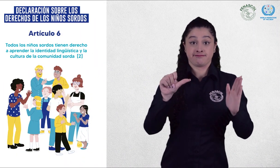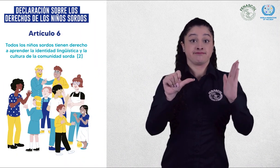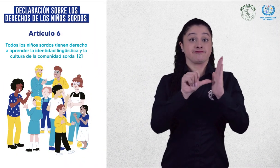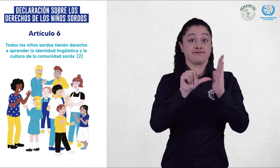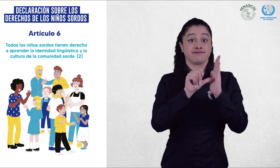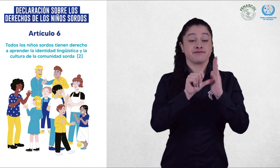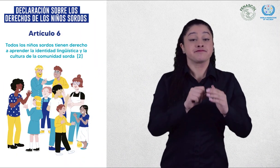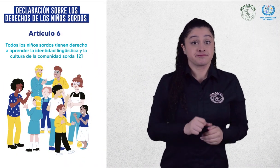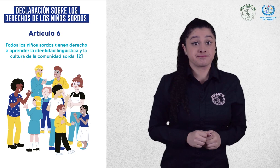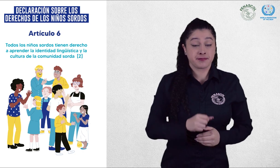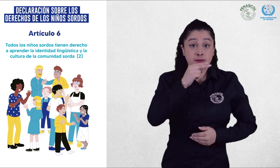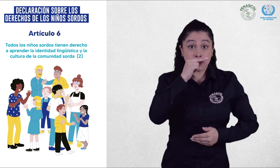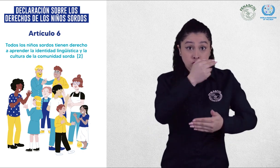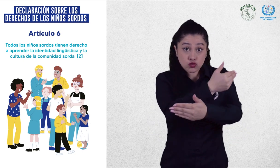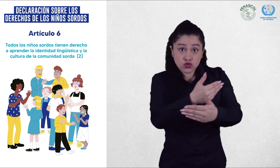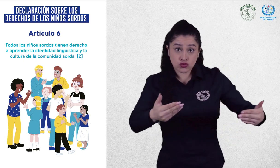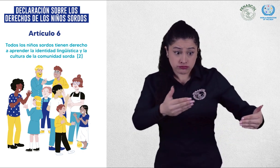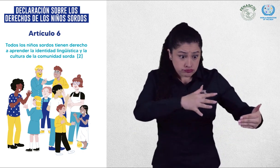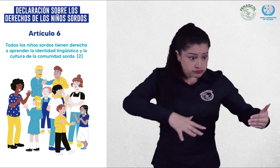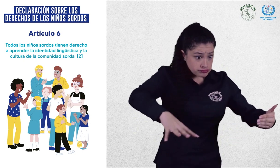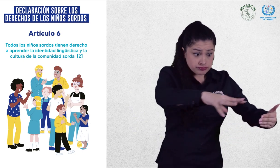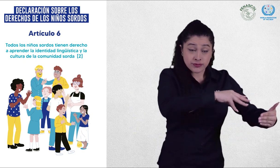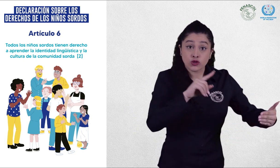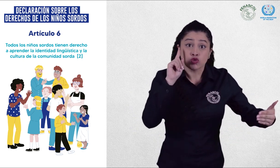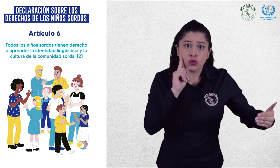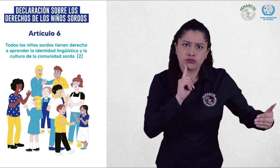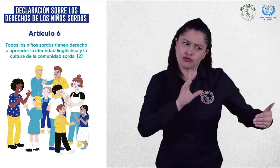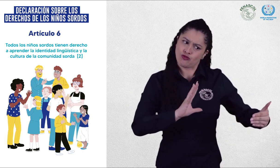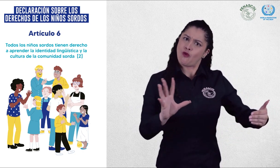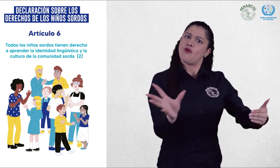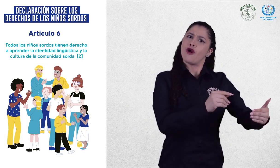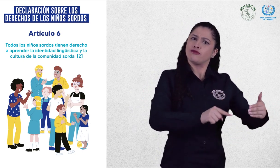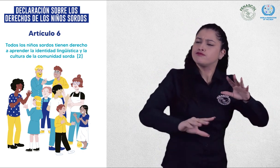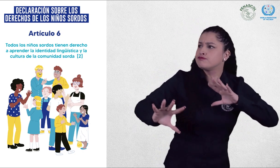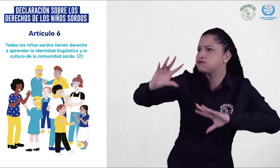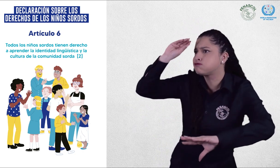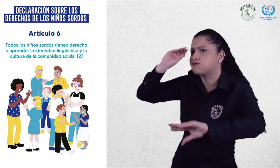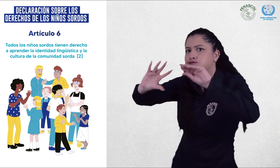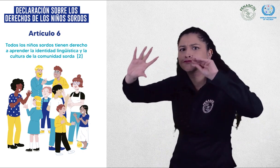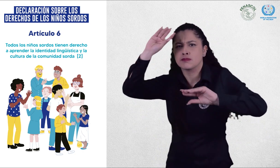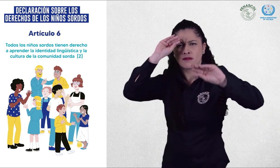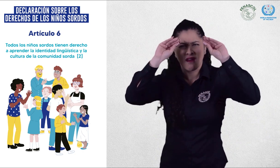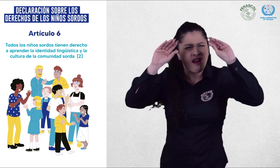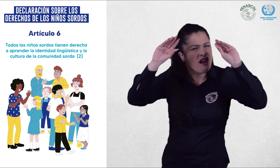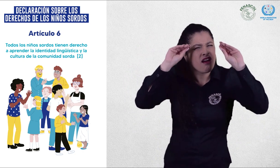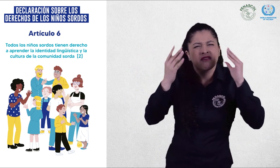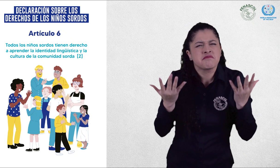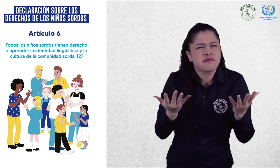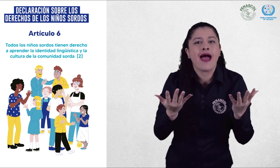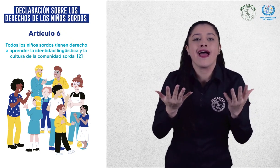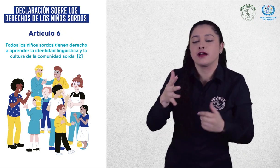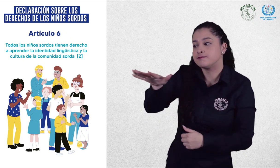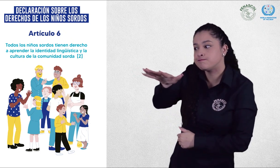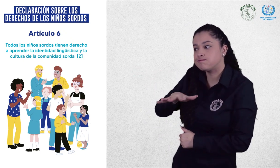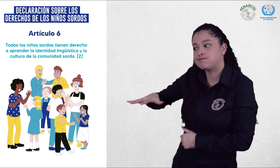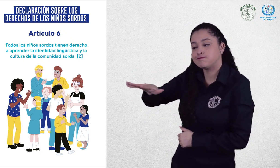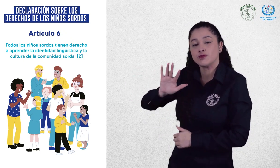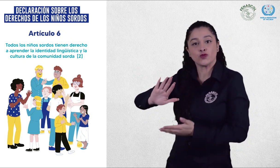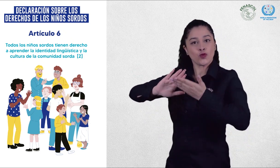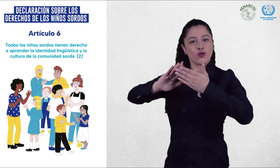Artículo 6. Todos los niños sordos tienen derecho a aprender la identidad lingüística y la cultura de